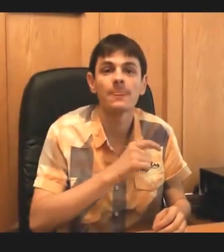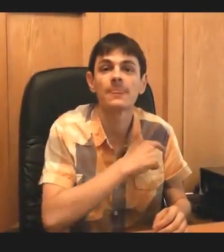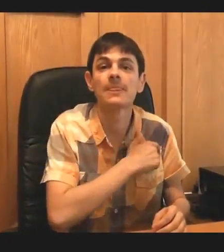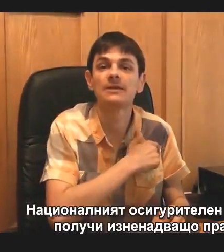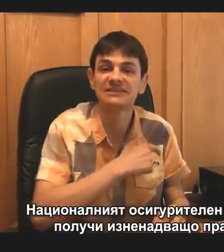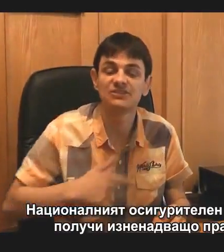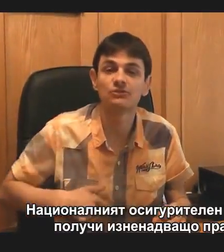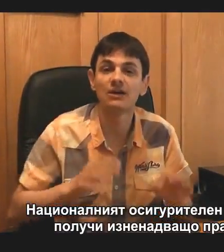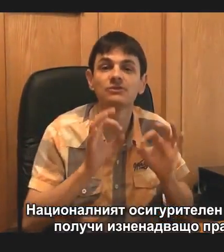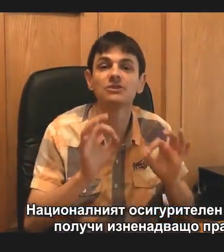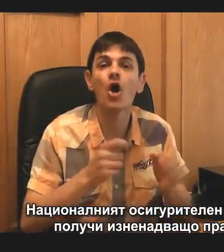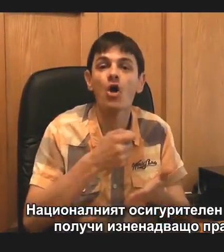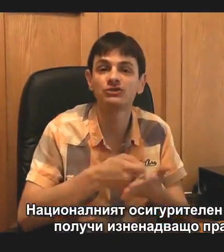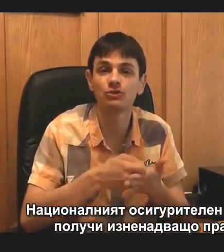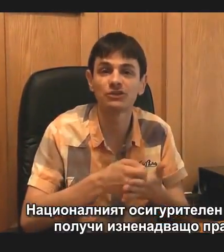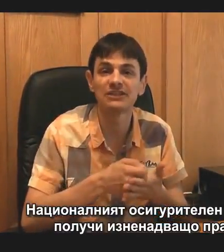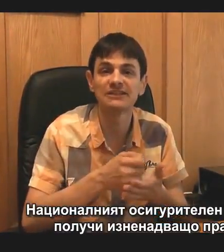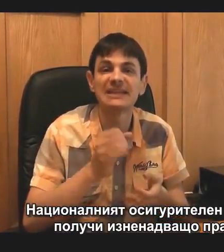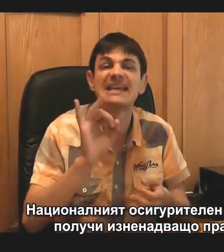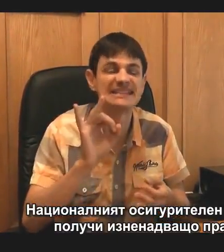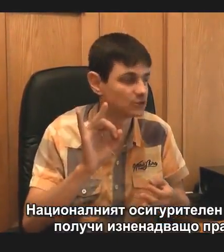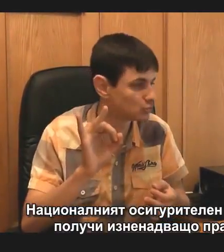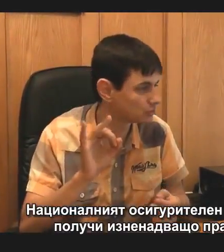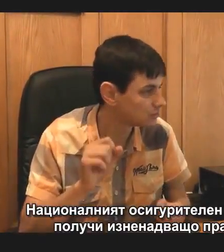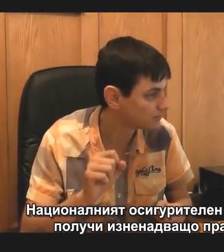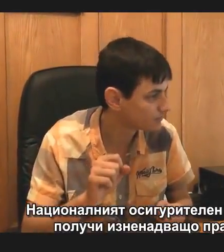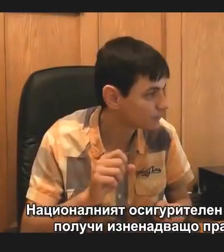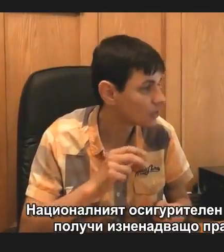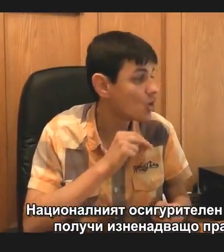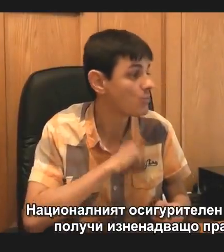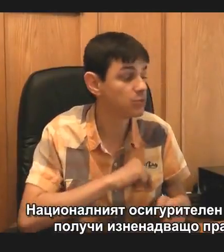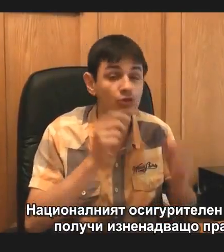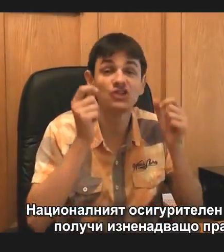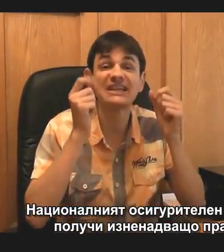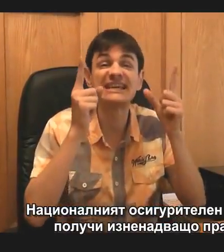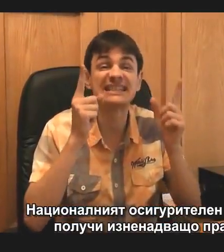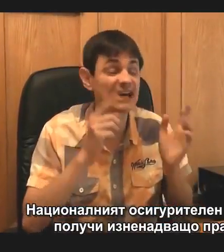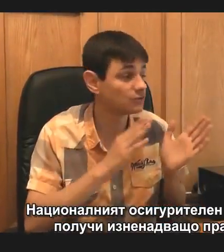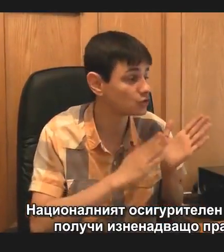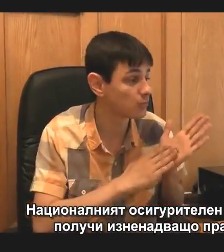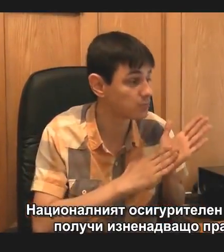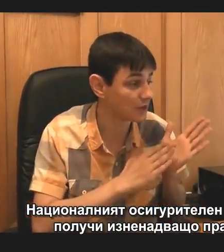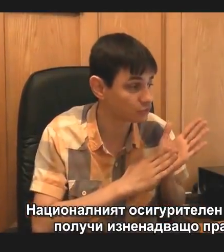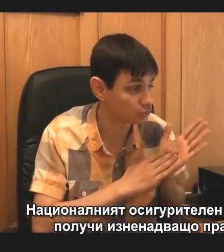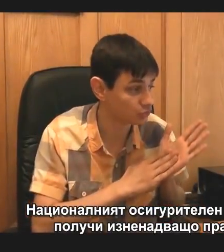Националният осигурителен институт получи изненадващо правото